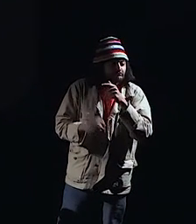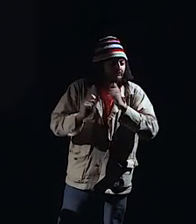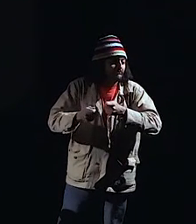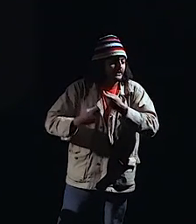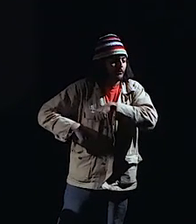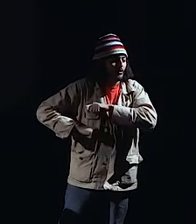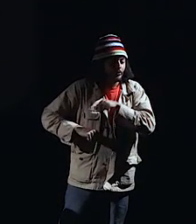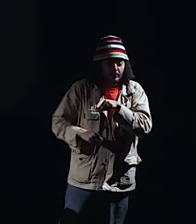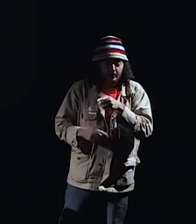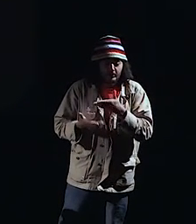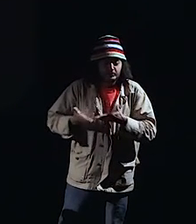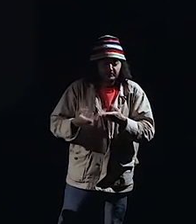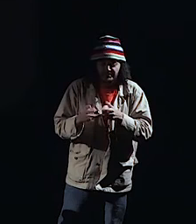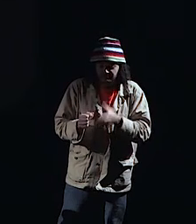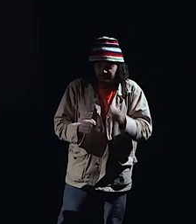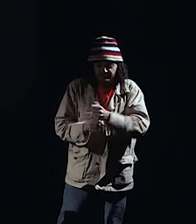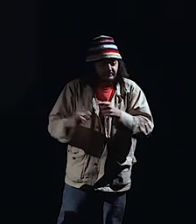Robin des Forêts, quoi, il y a un Robin des Forêts,